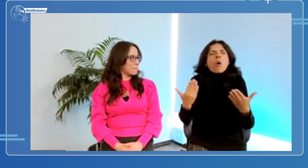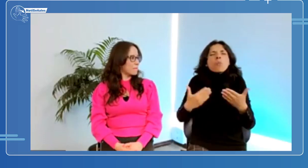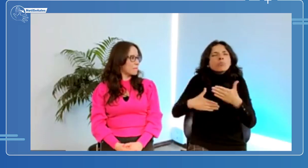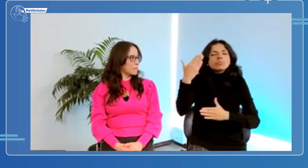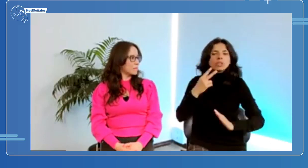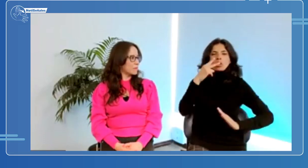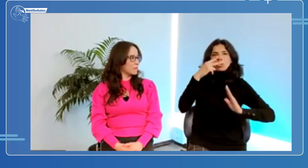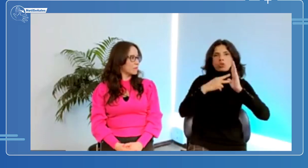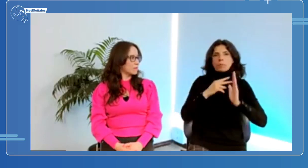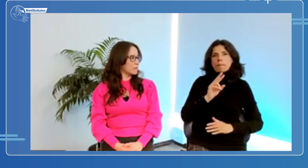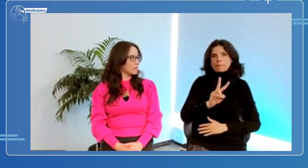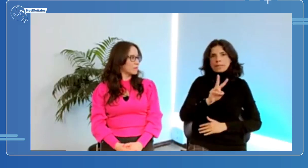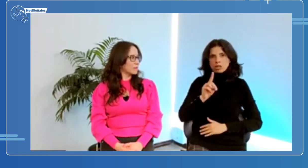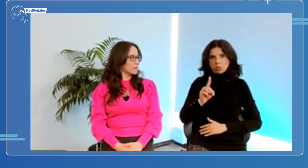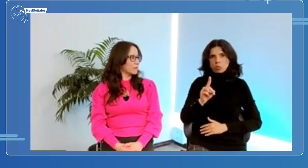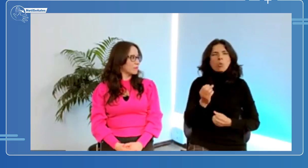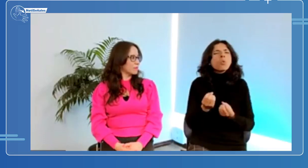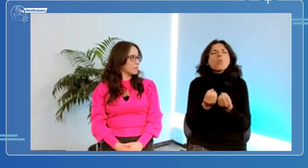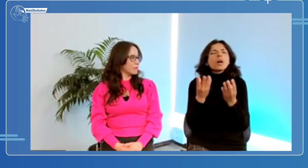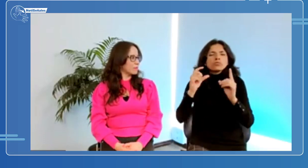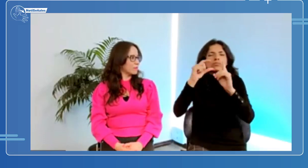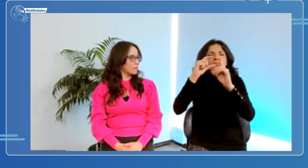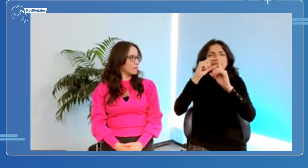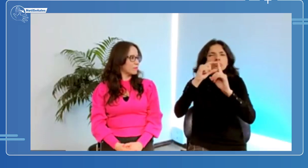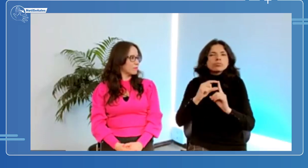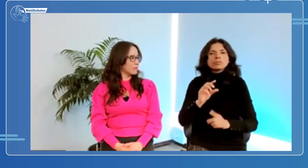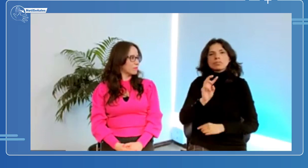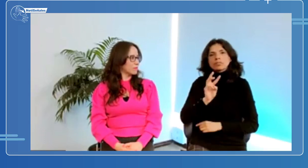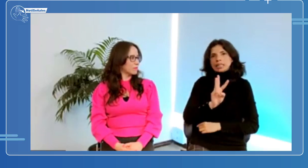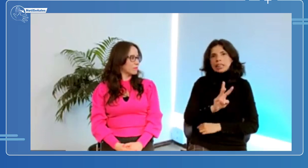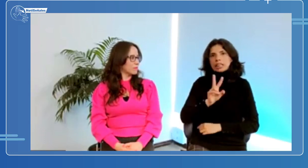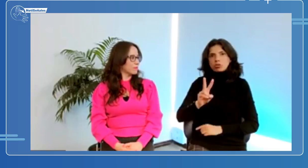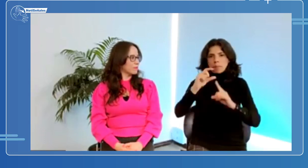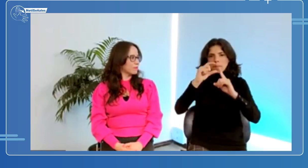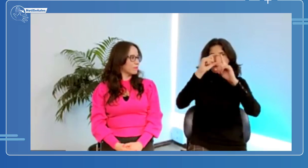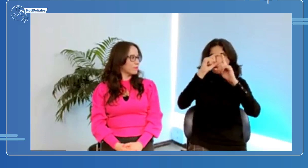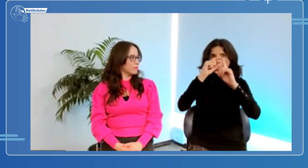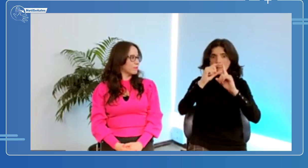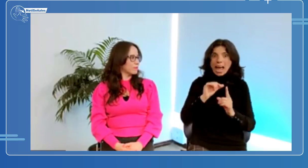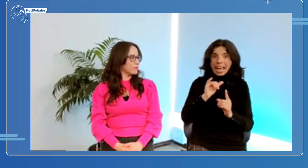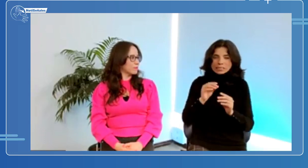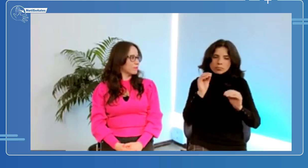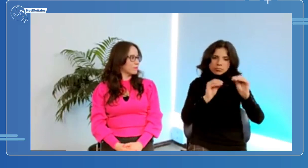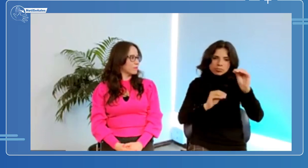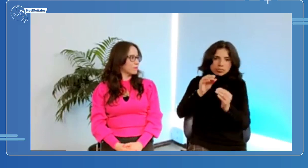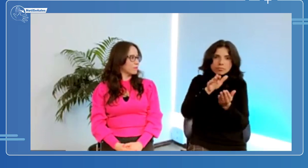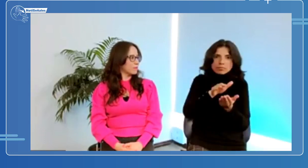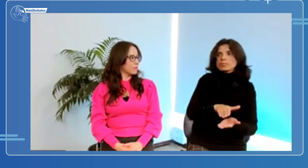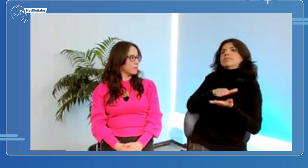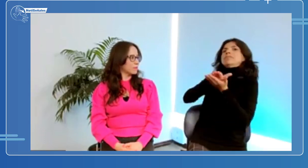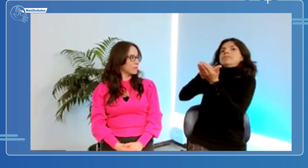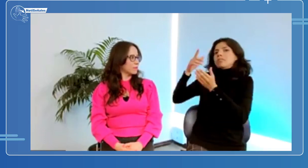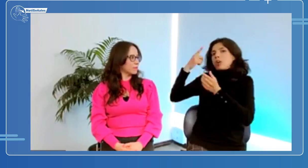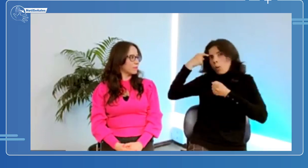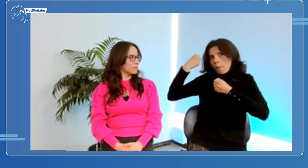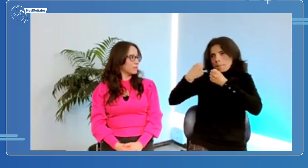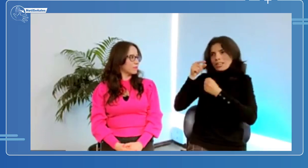esta estandarización. Eso fue en el 2021. 2021 fueron 32 términos en el cual se entregó